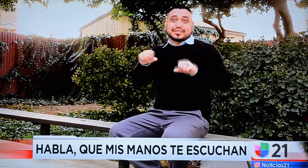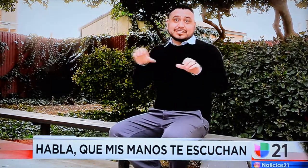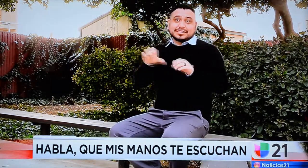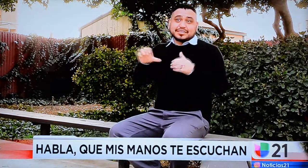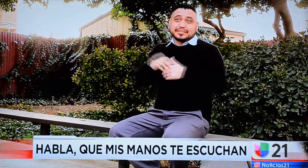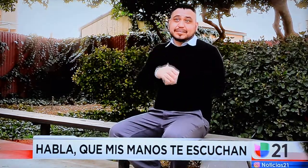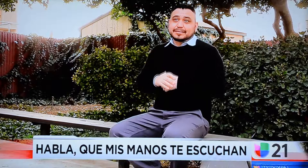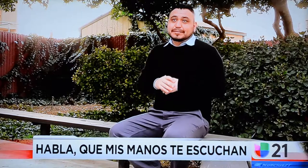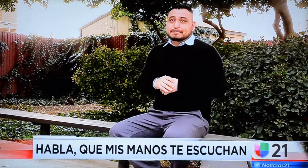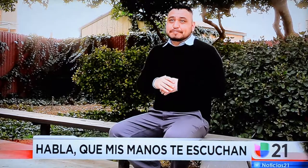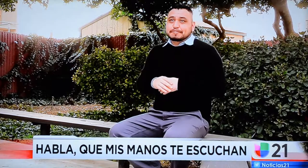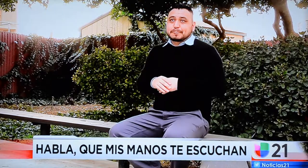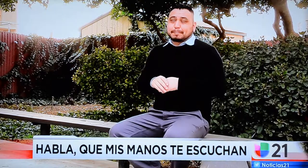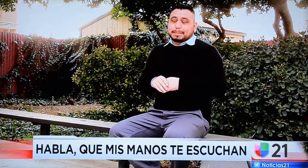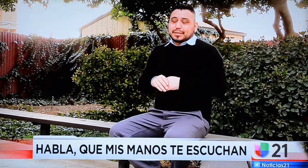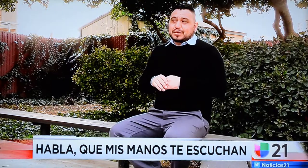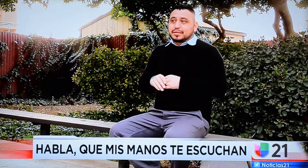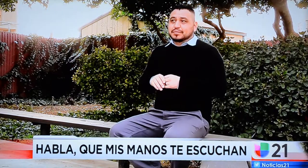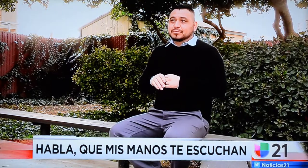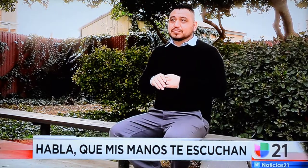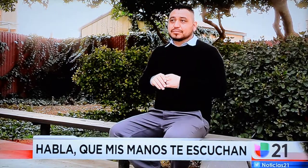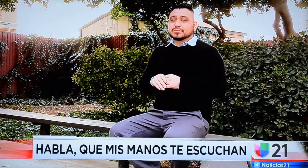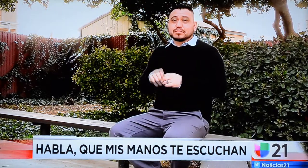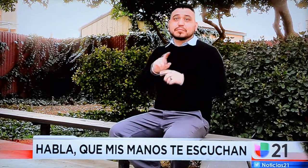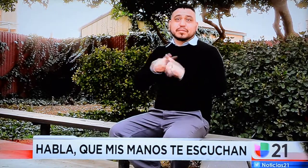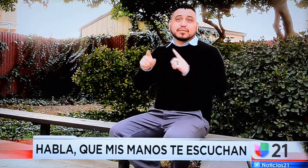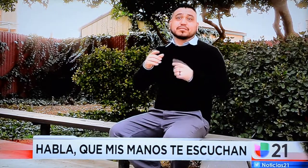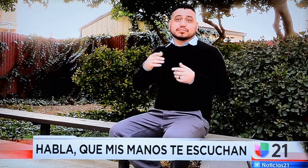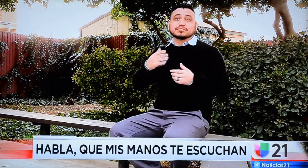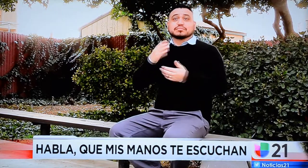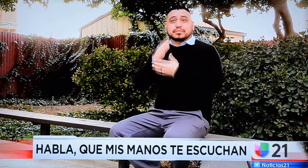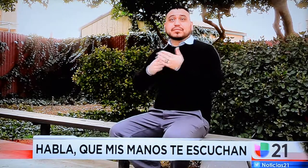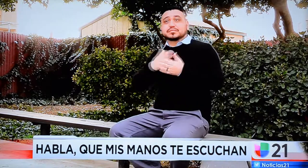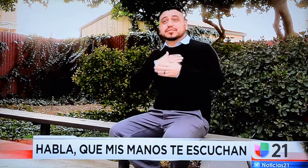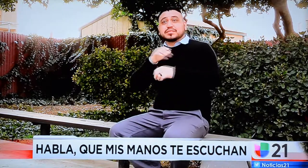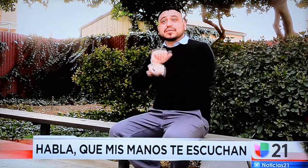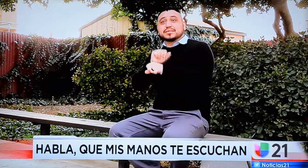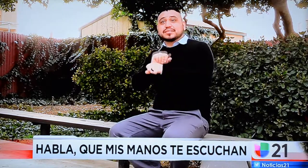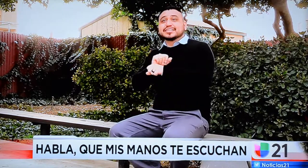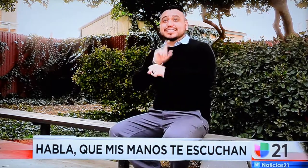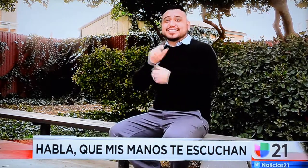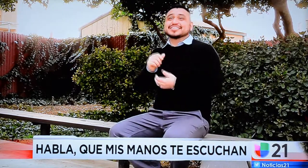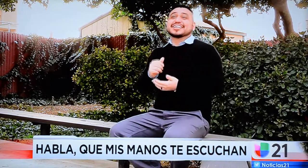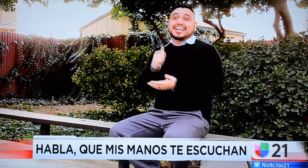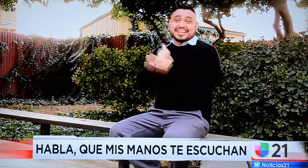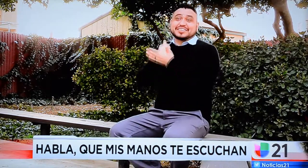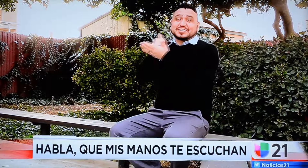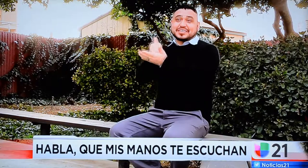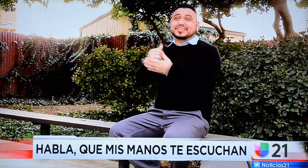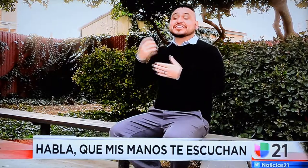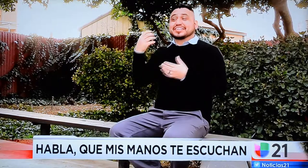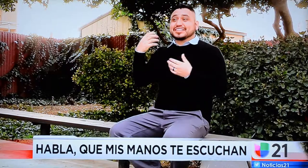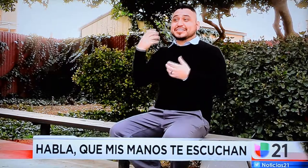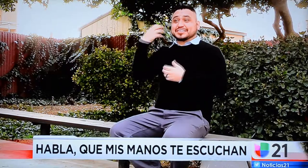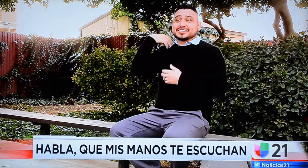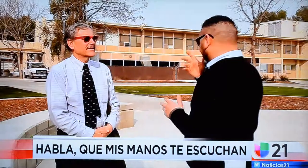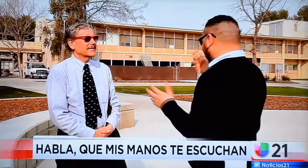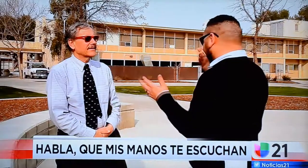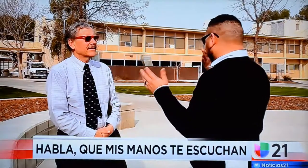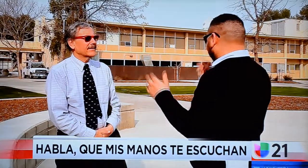se están enfocando en lo que no pueden hacer y no en lo que específicamente pueden